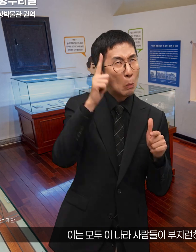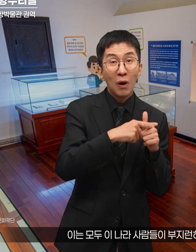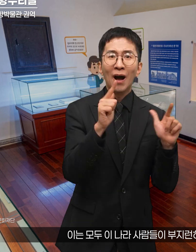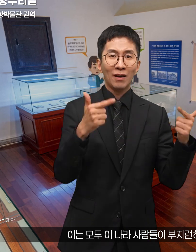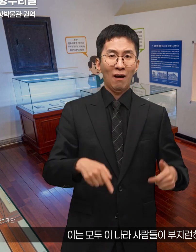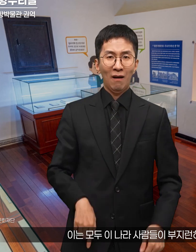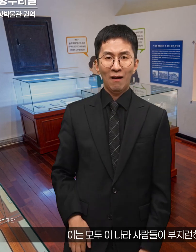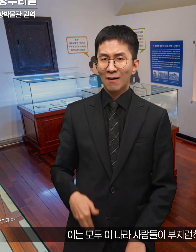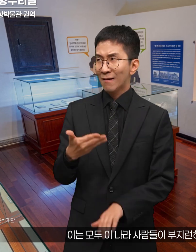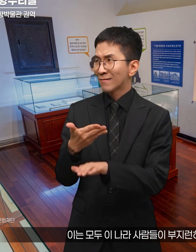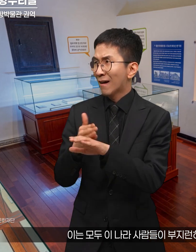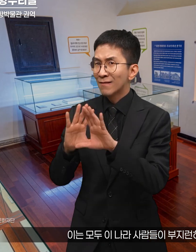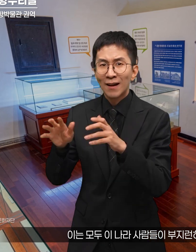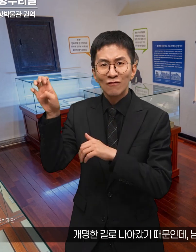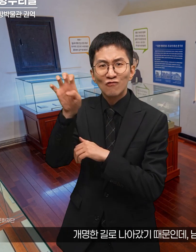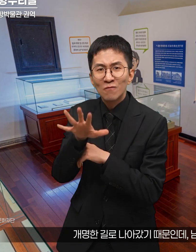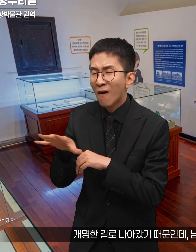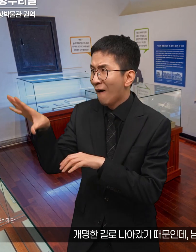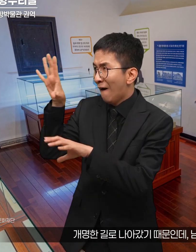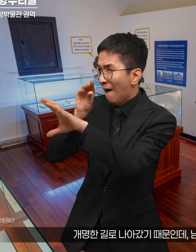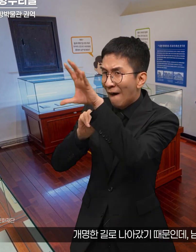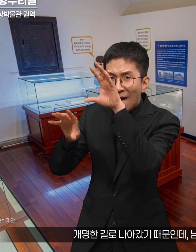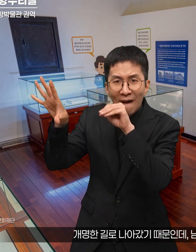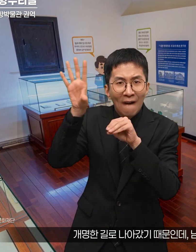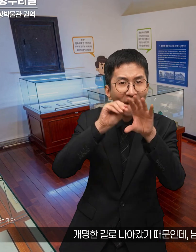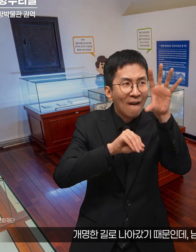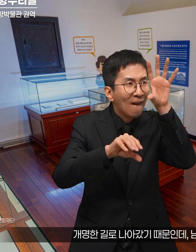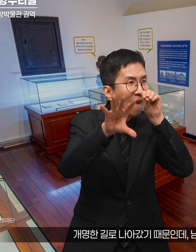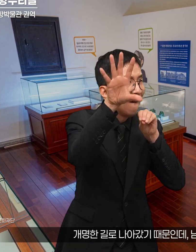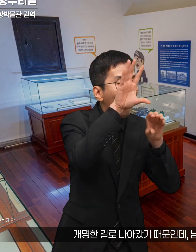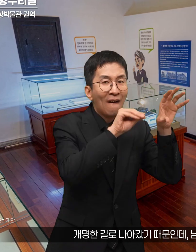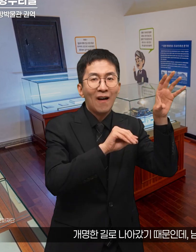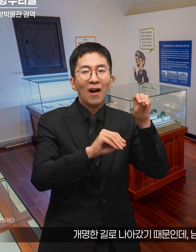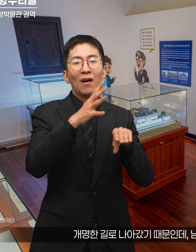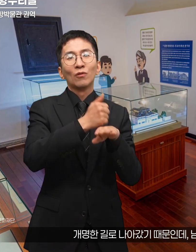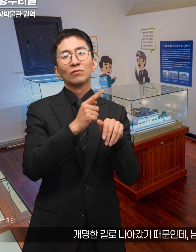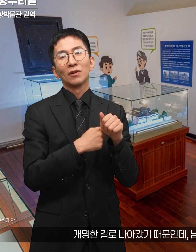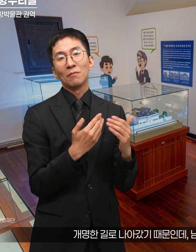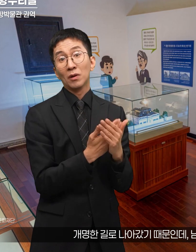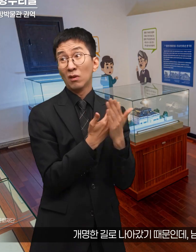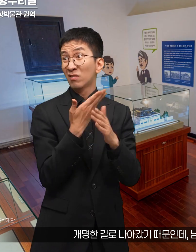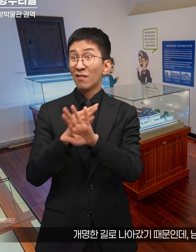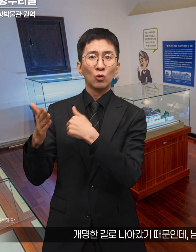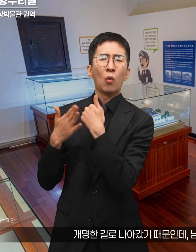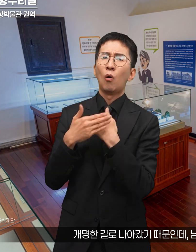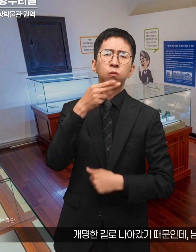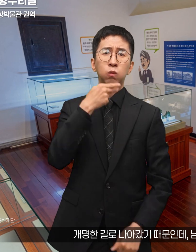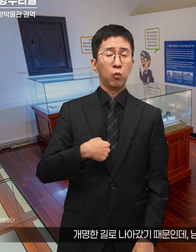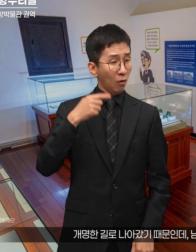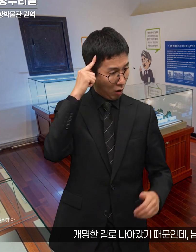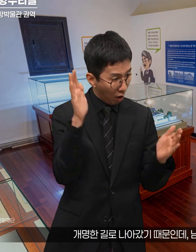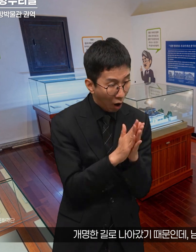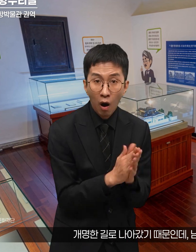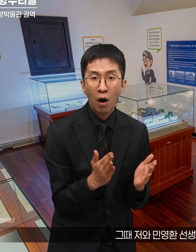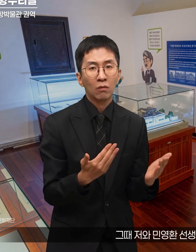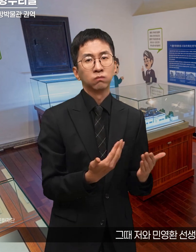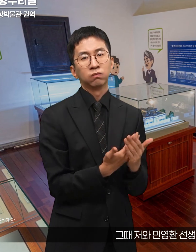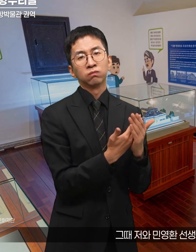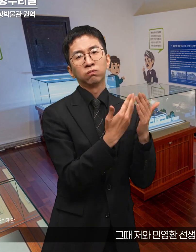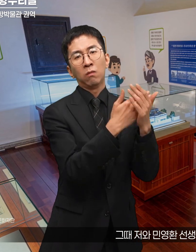서양의 방법을 공부하여 계명한 길로 나아갔기 때문인데 남의 손을 빌리지 않았다. 그때